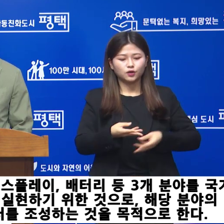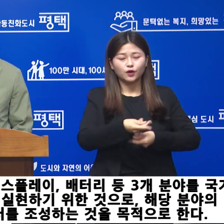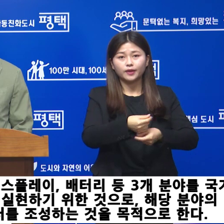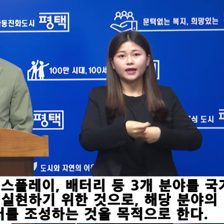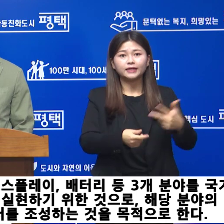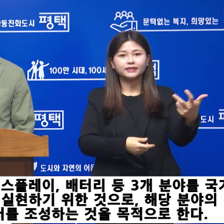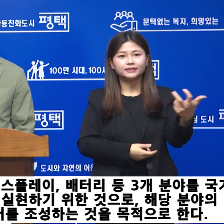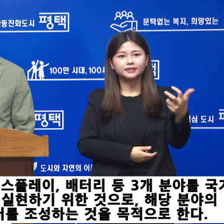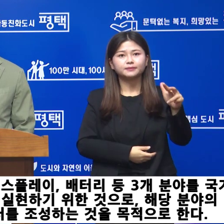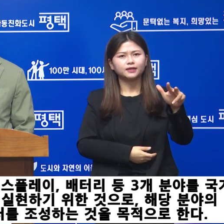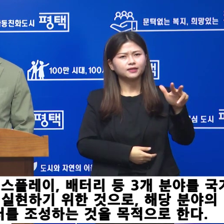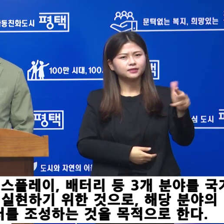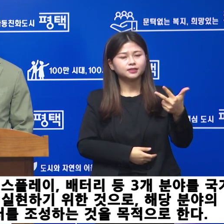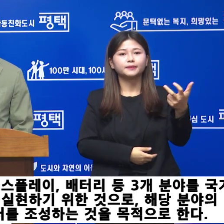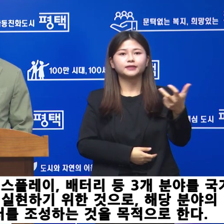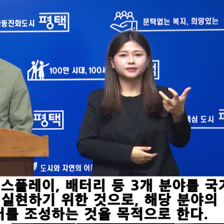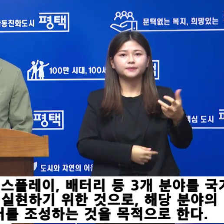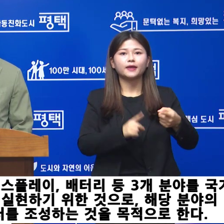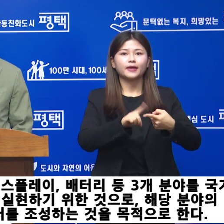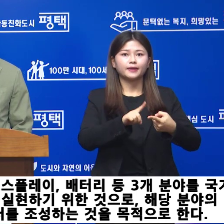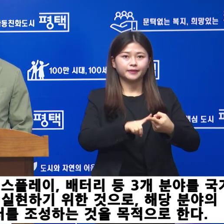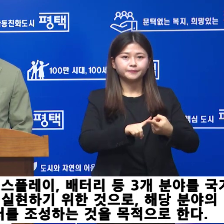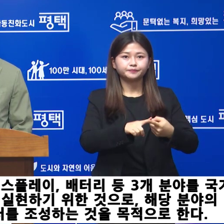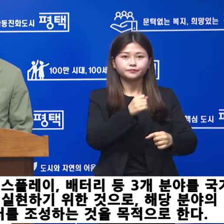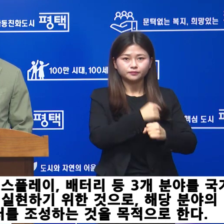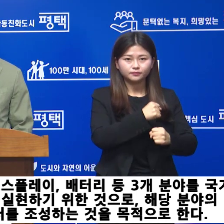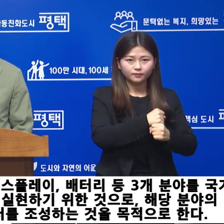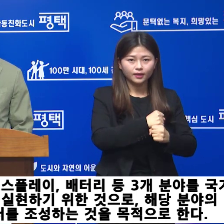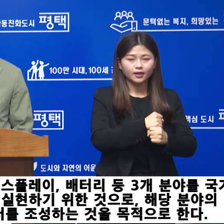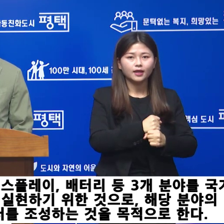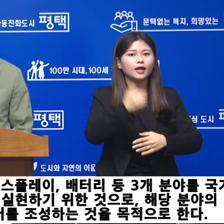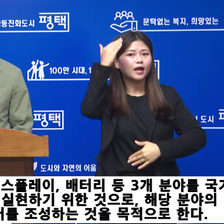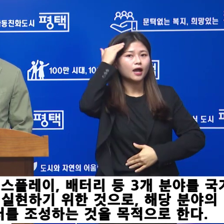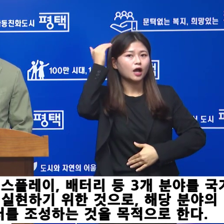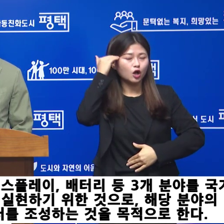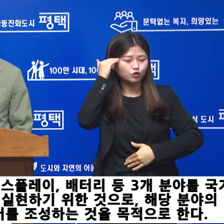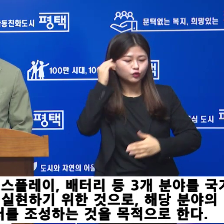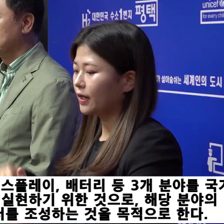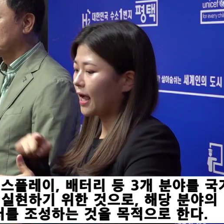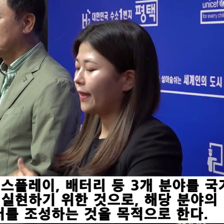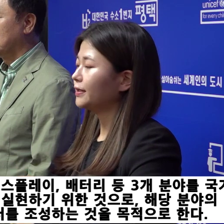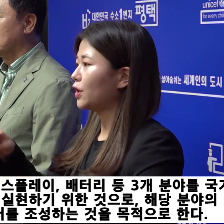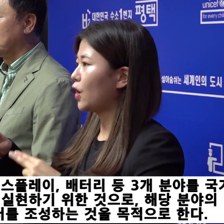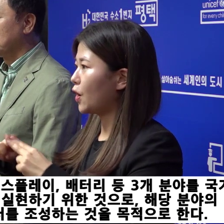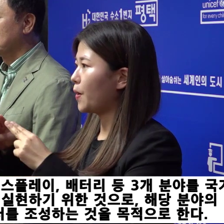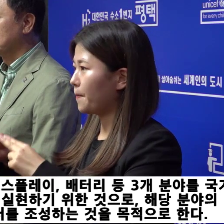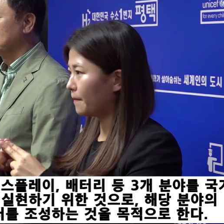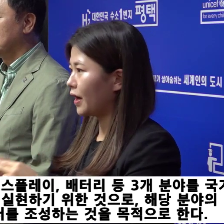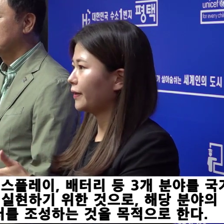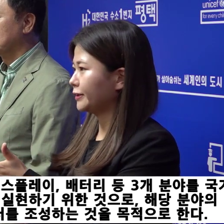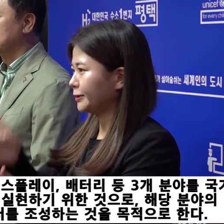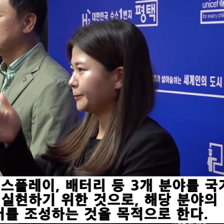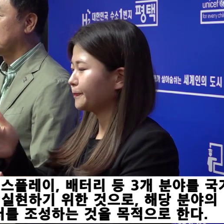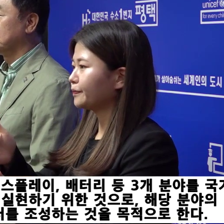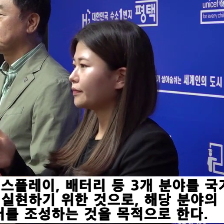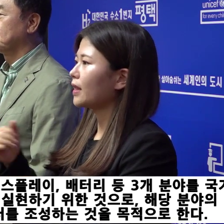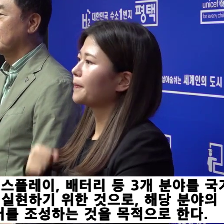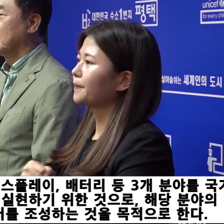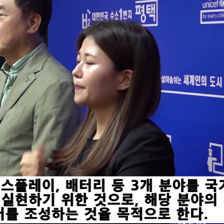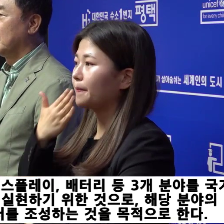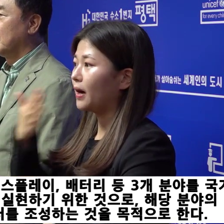평방미터를 평택 반도체 클러스터로 육성하여 명실상부한 대한민국의 반도체 수도를 완성할 수 있을 것입니다.